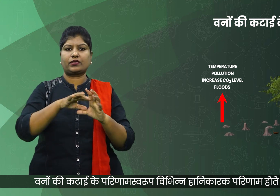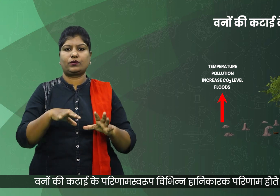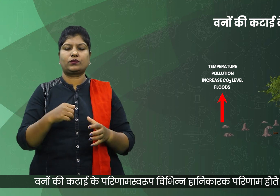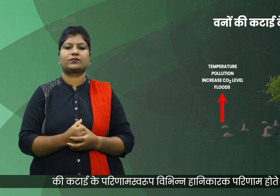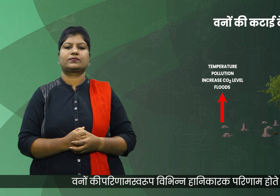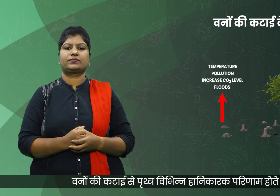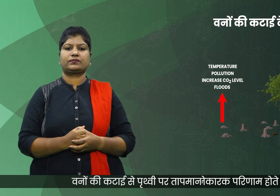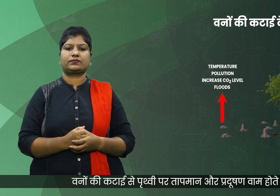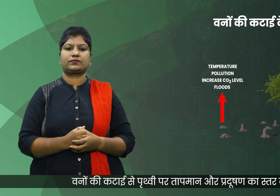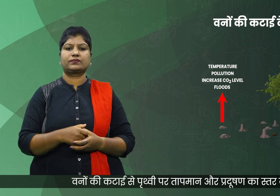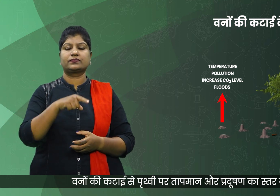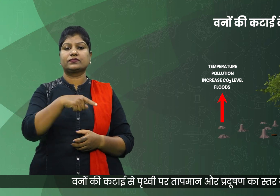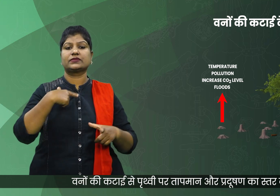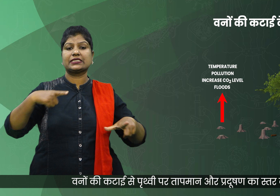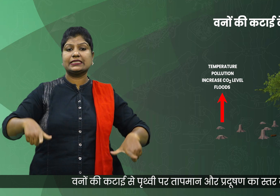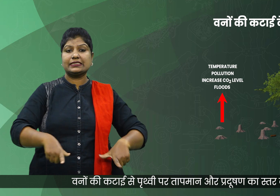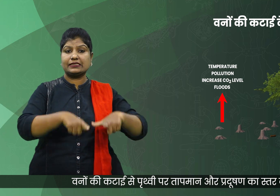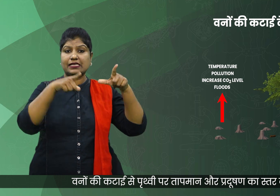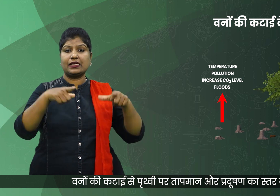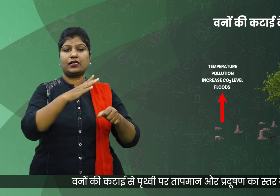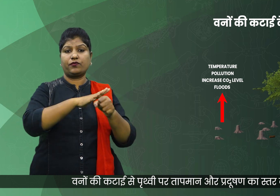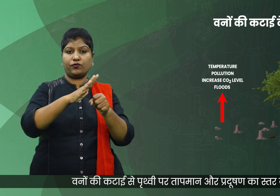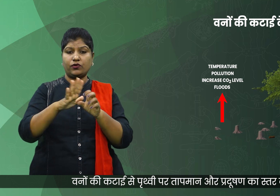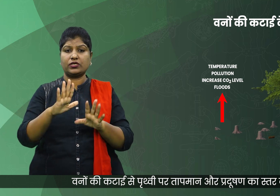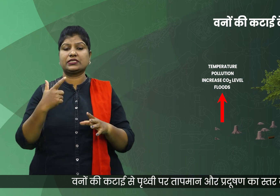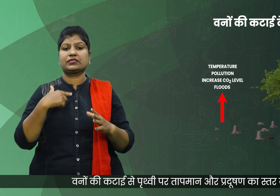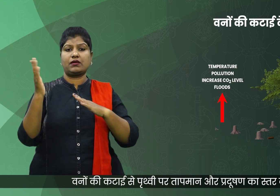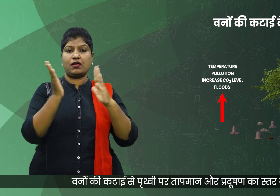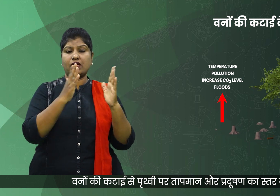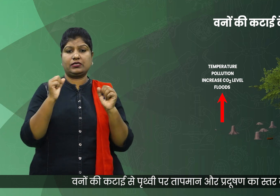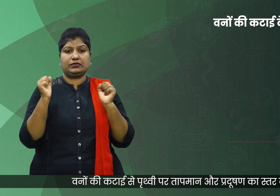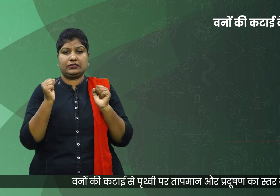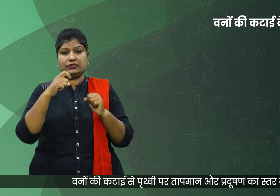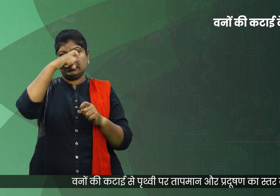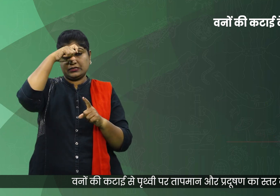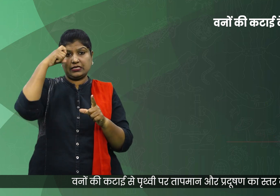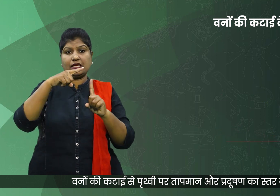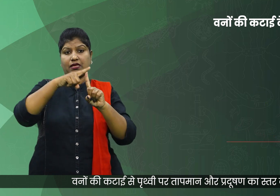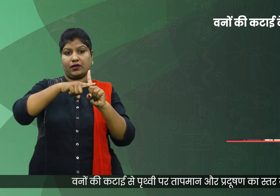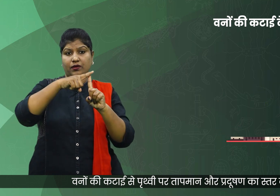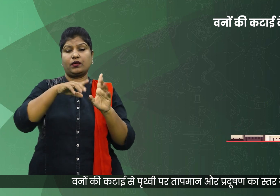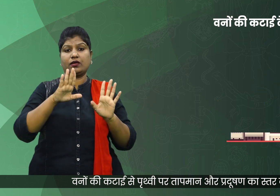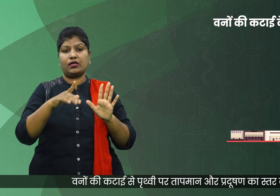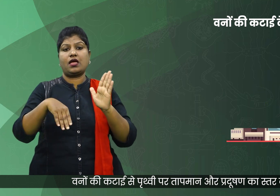वनो की कटाई से पृत्वी पर तापमान और प्रदूशन का स्तर बढ़ जाना।